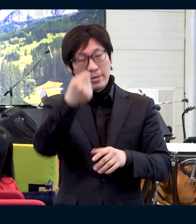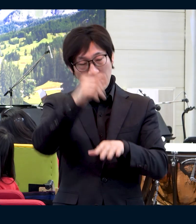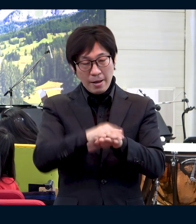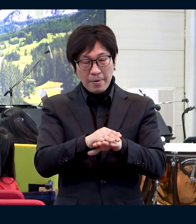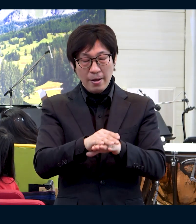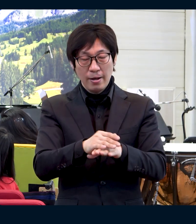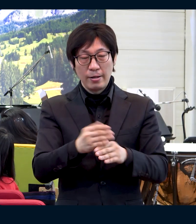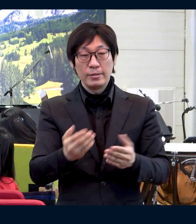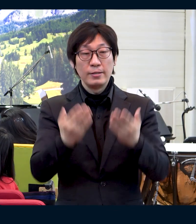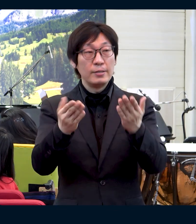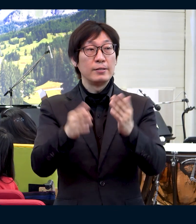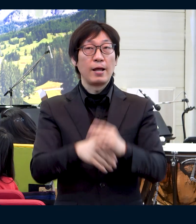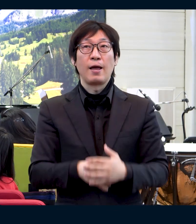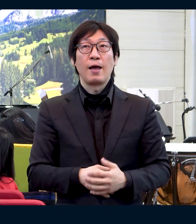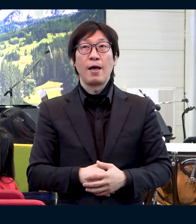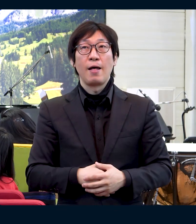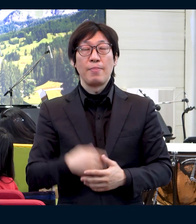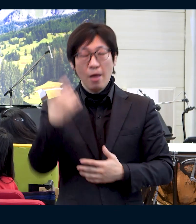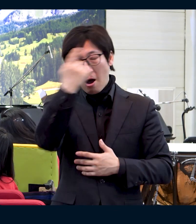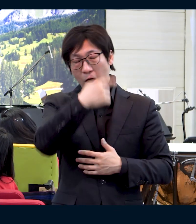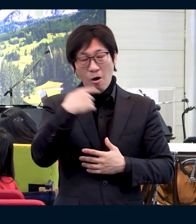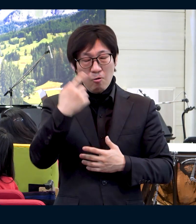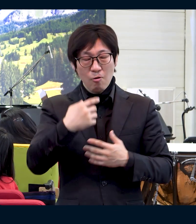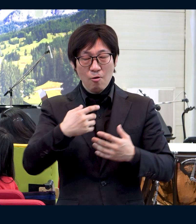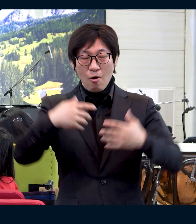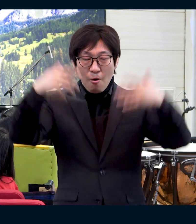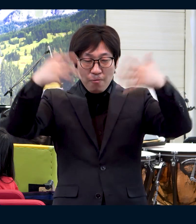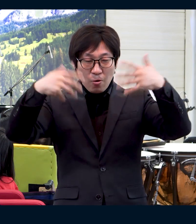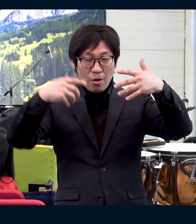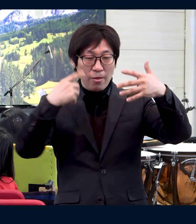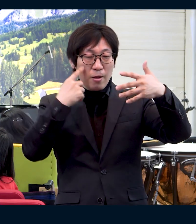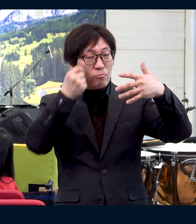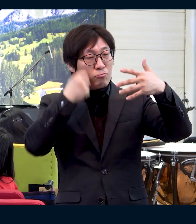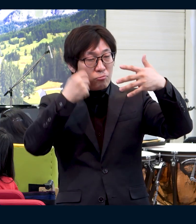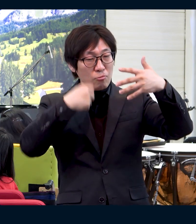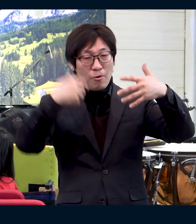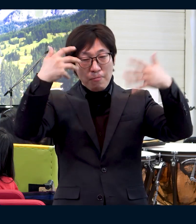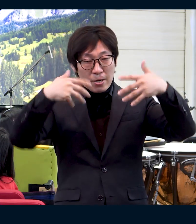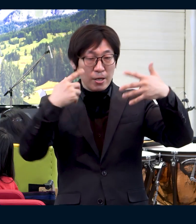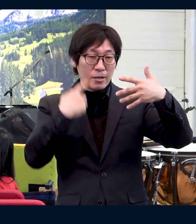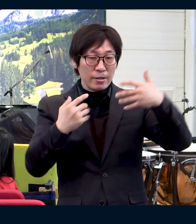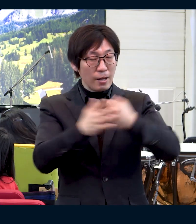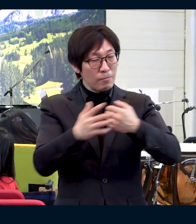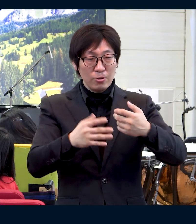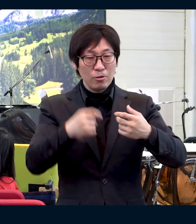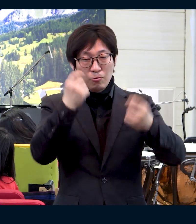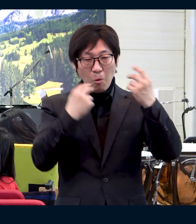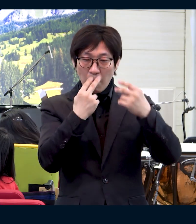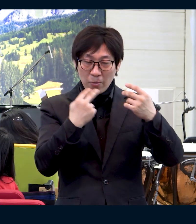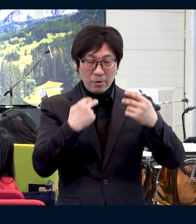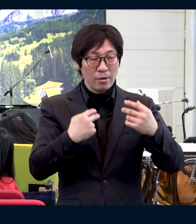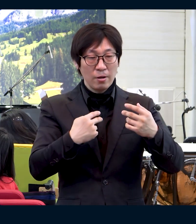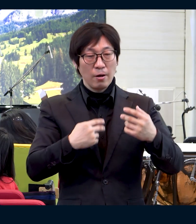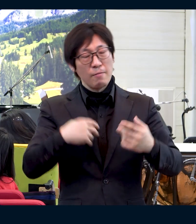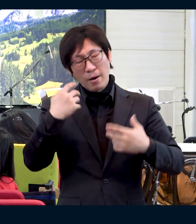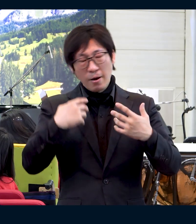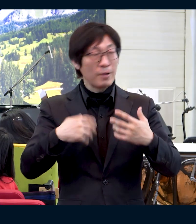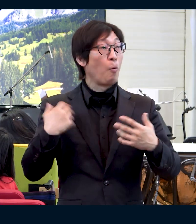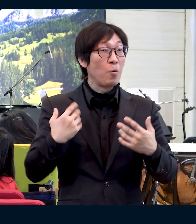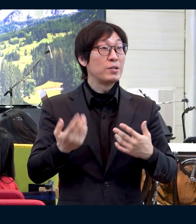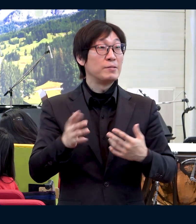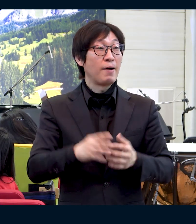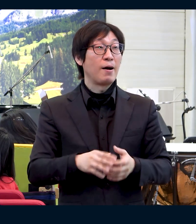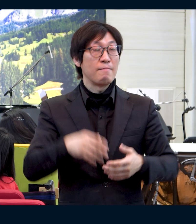집회에 참석하시면서 저의 얼굴과 땀에는 그것이 빗물인지 콧물인지 눈물에서 침까지